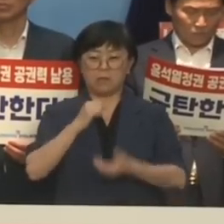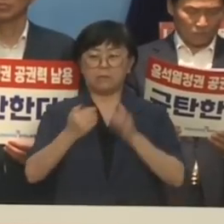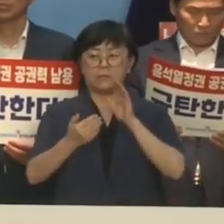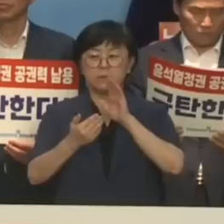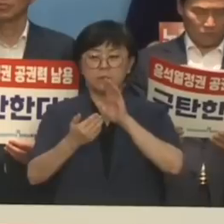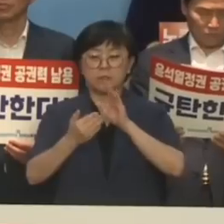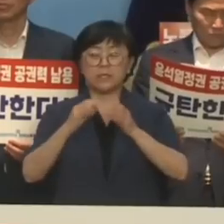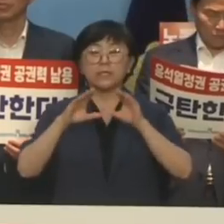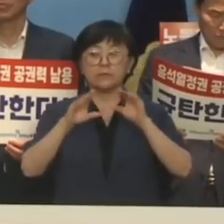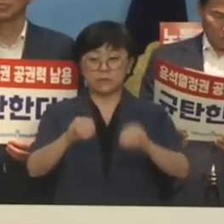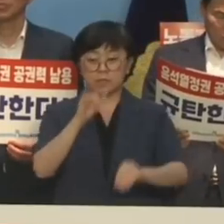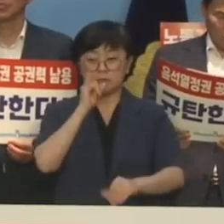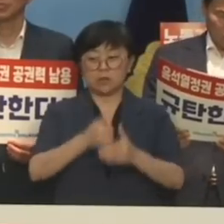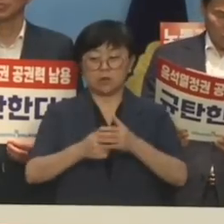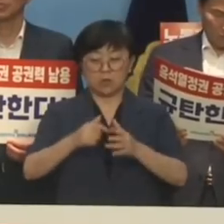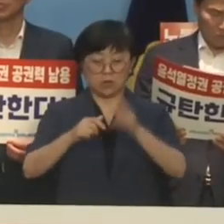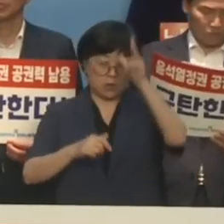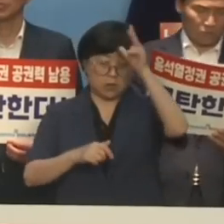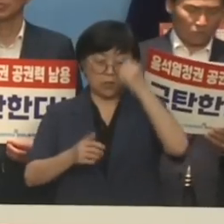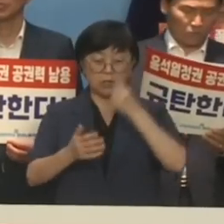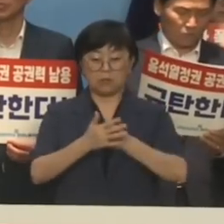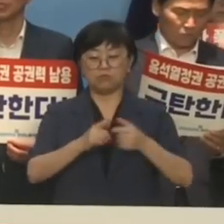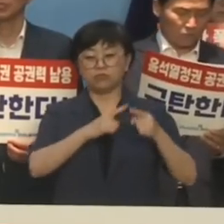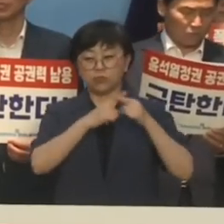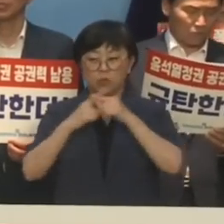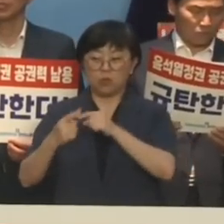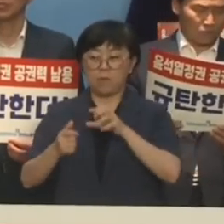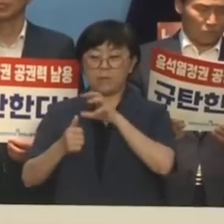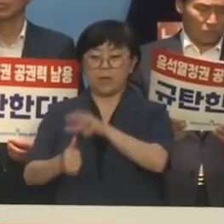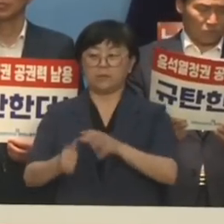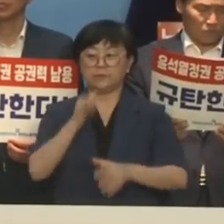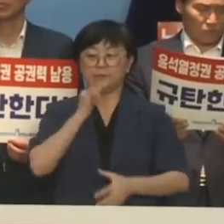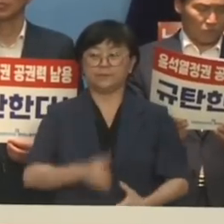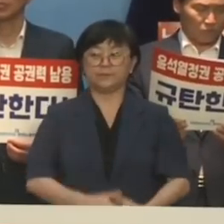있다. 그러나 경찰들은 막무가내였다.